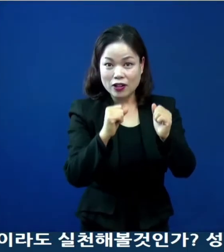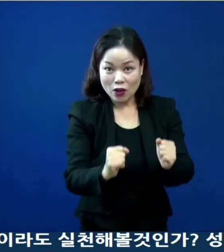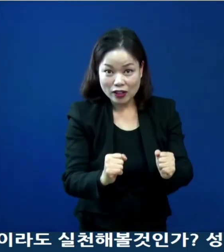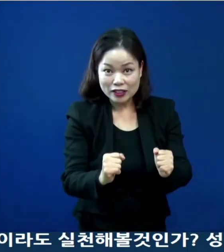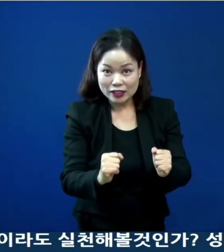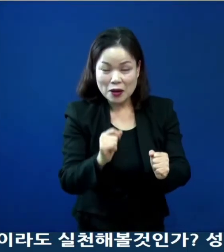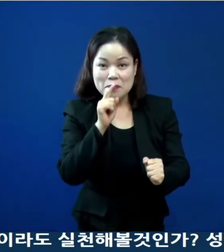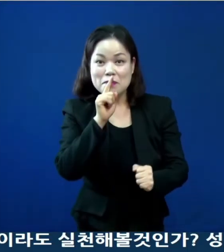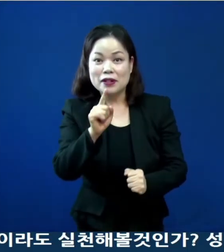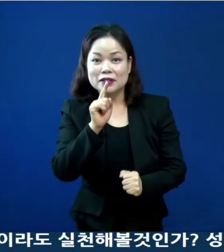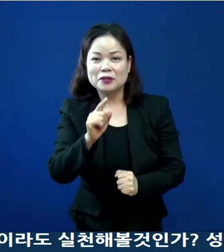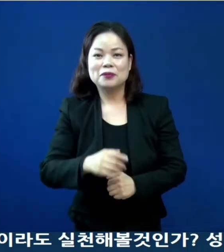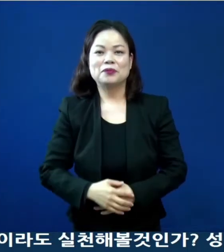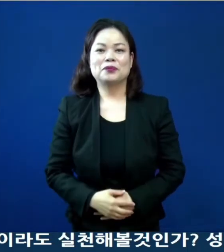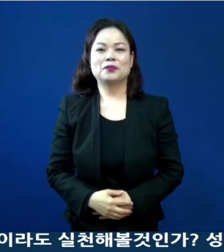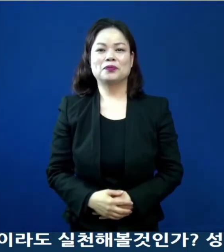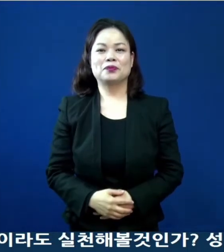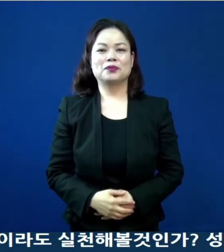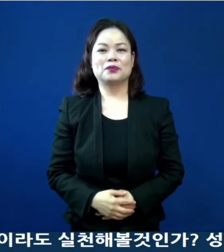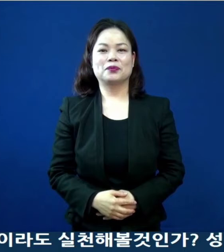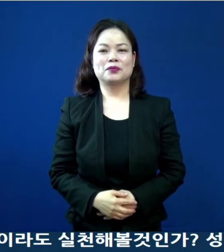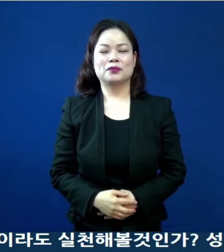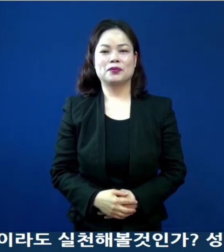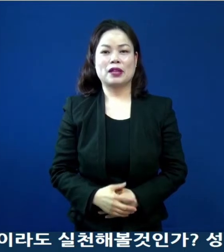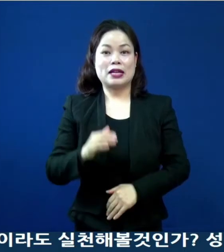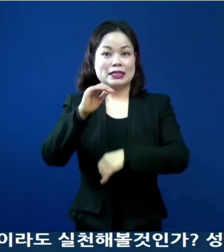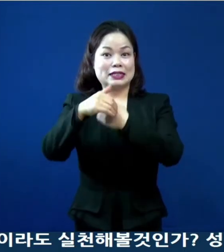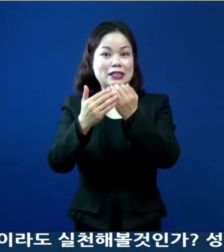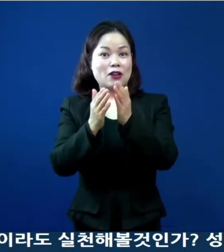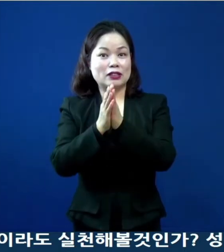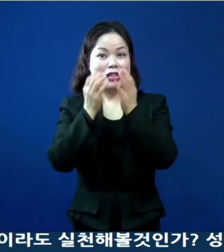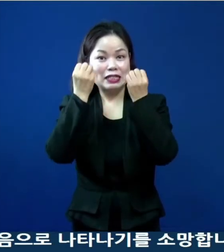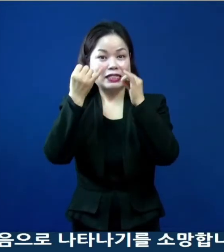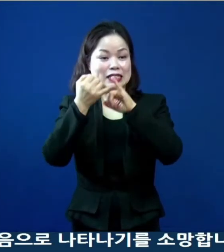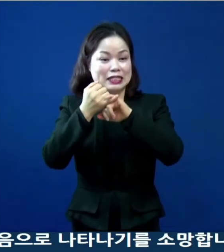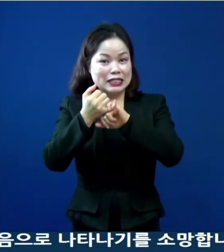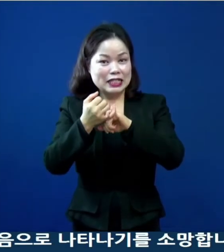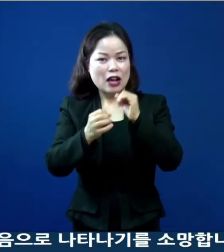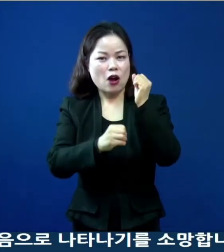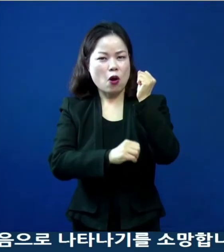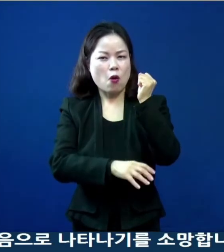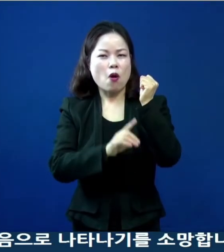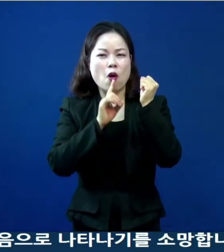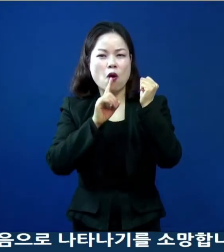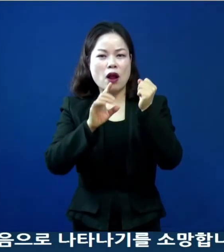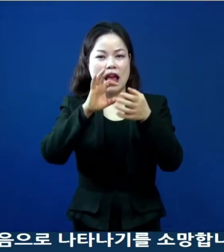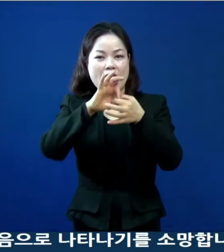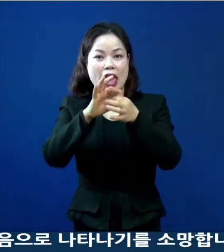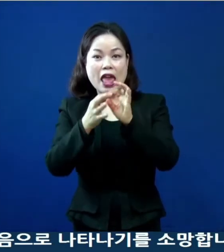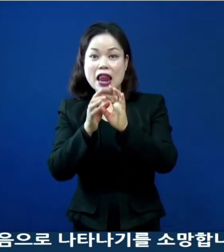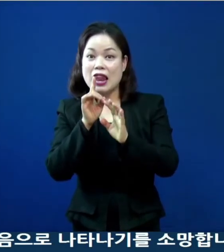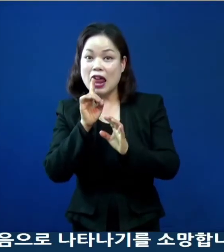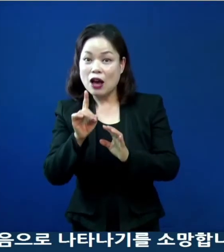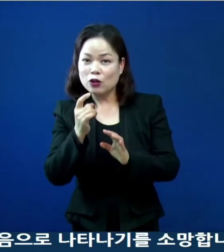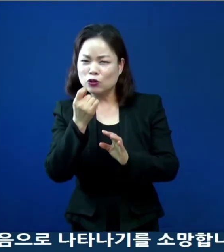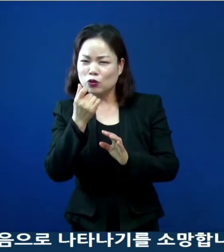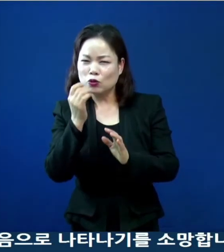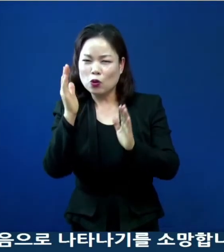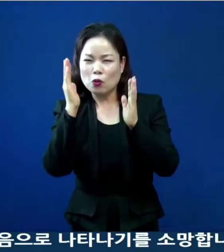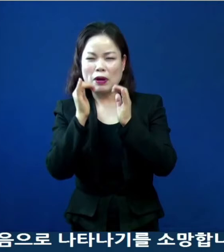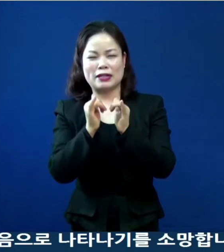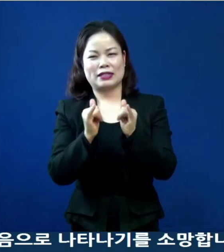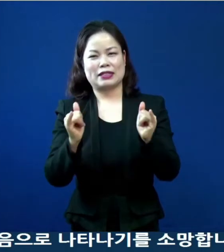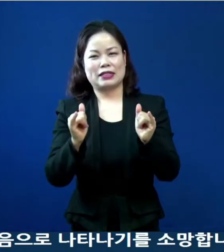거하셨다 이 말씀인데, 성경의 신약 성경의 원어가 헬라어라 그러죠. 헬라어를 조금이라도 공부하신